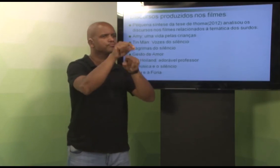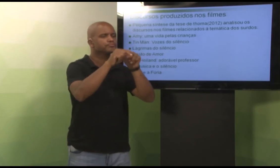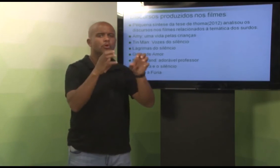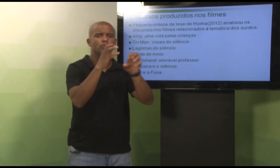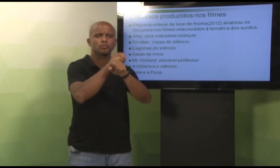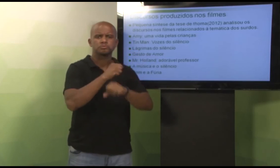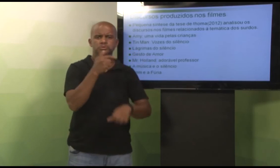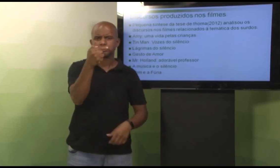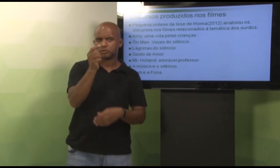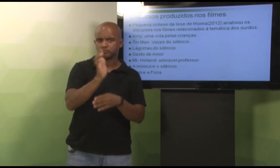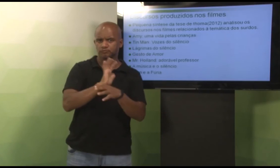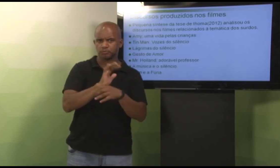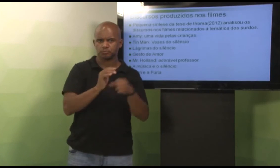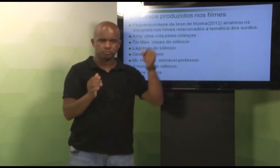Não em pessoas, mas em filmes,